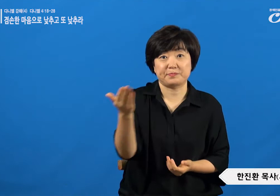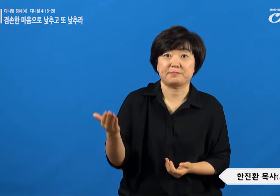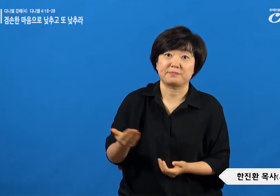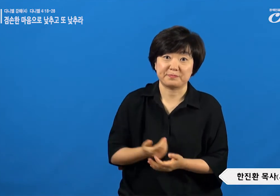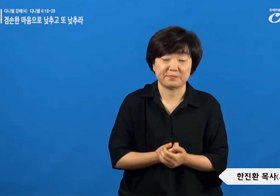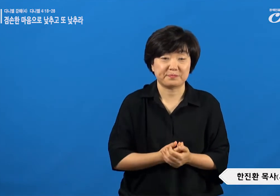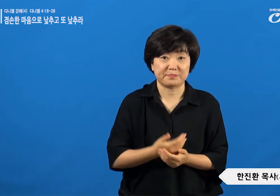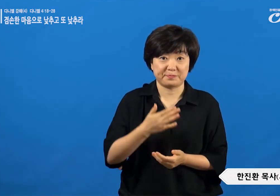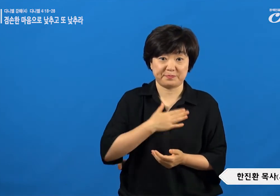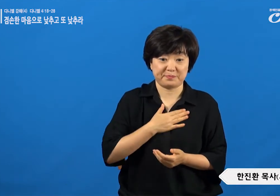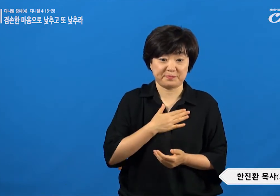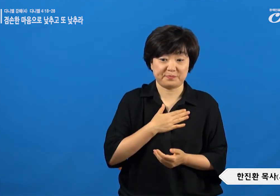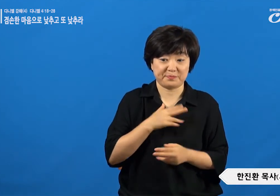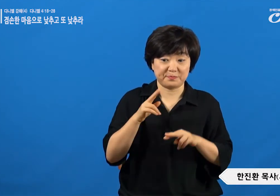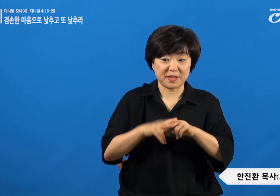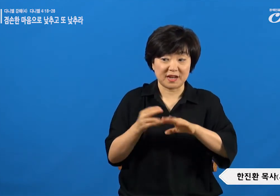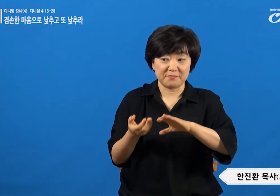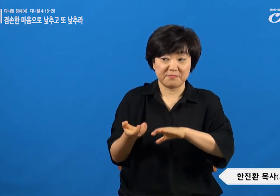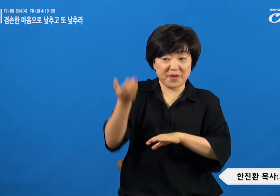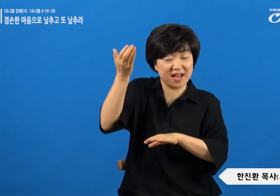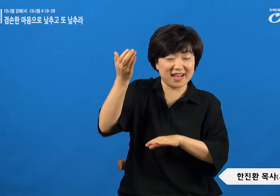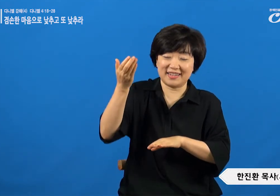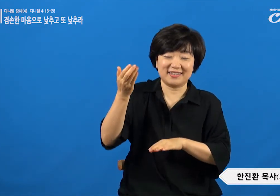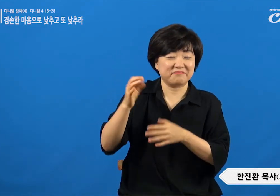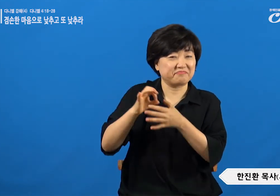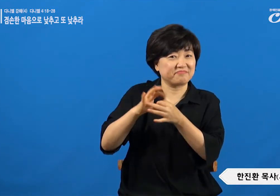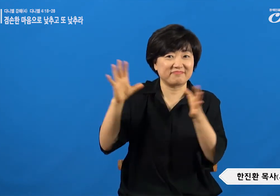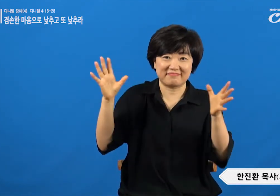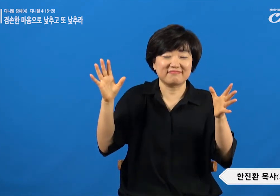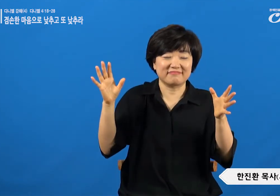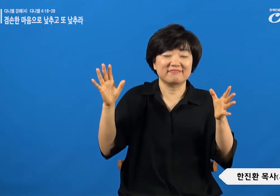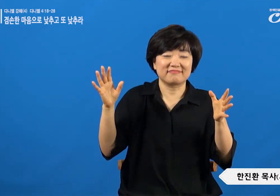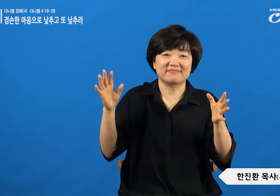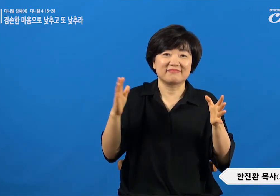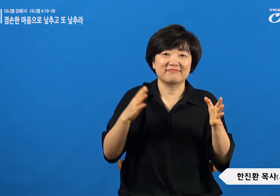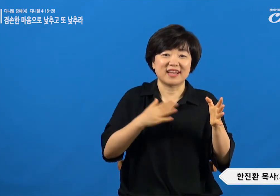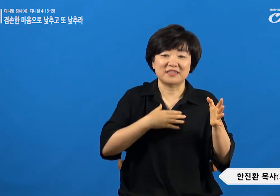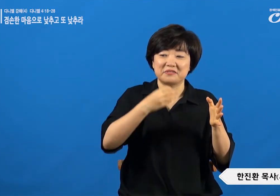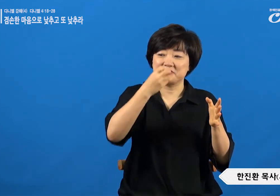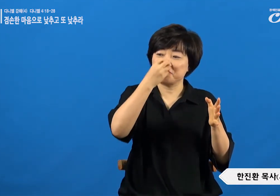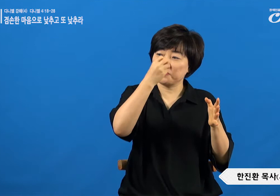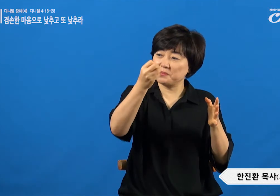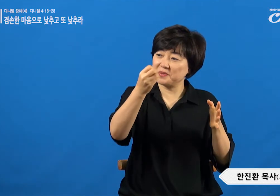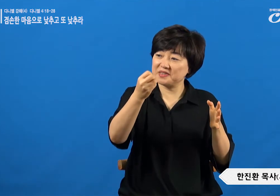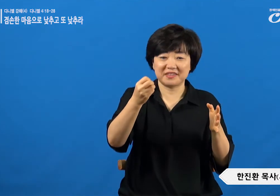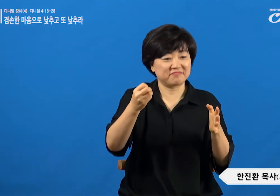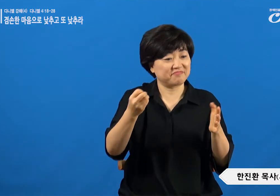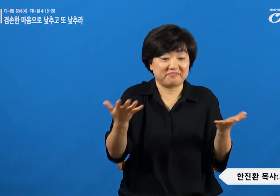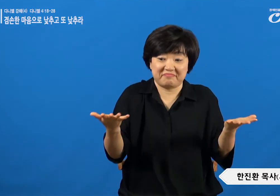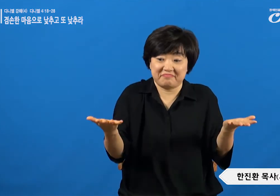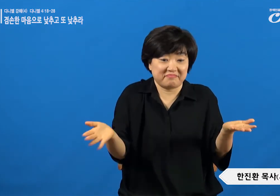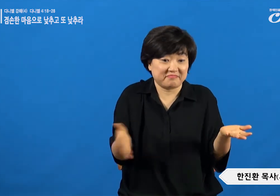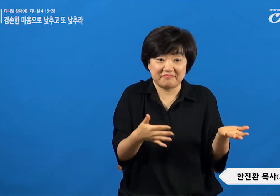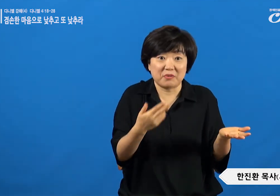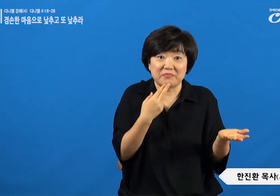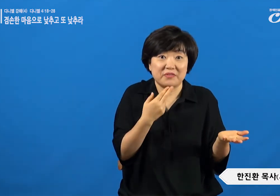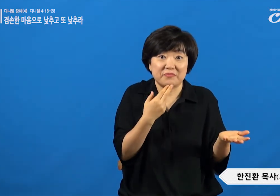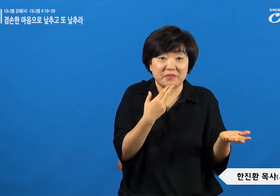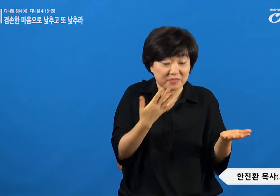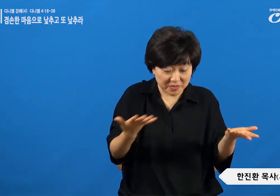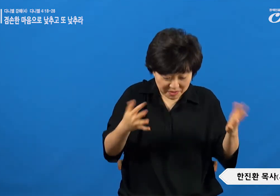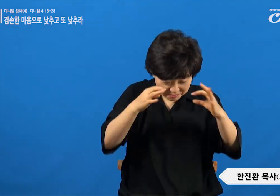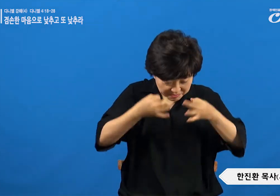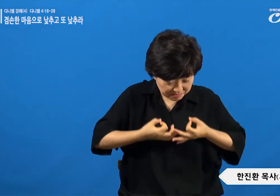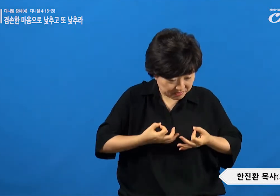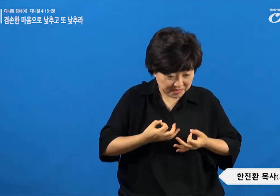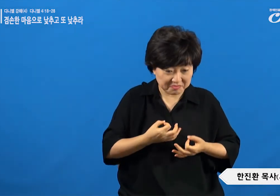아마 여러분 중에 나는 출세하고는 거리가 먼 사람이니까 나는 교만해질래야 교만해질 수가 없어,